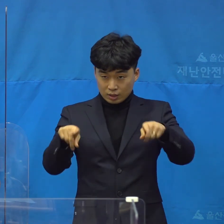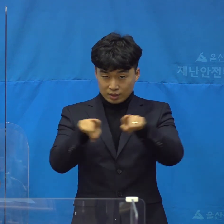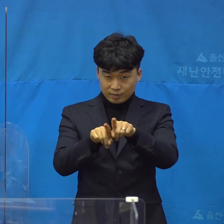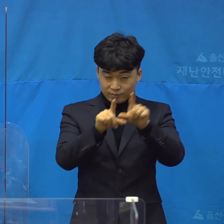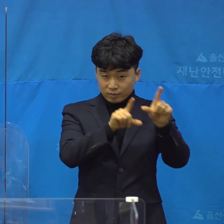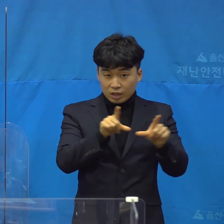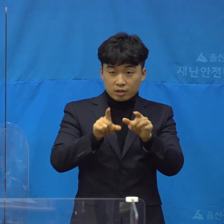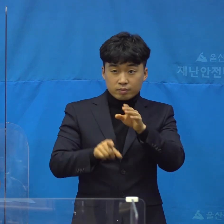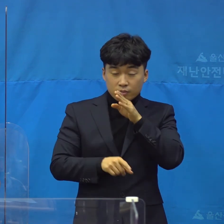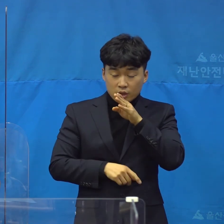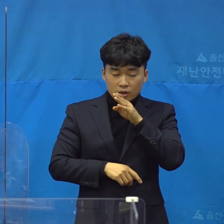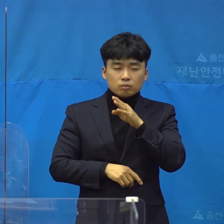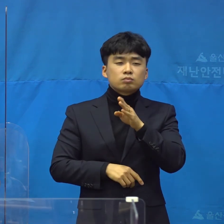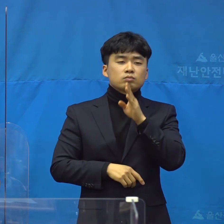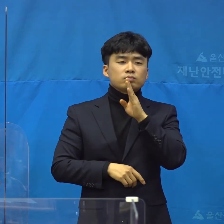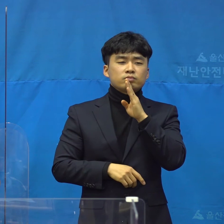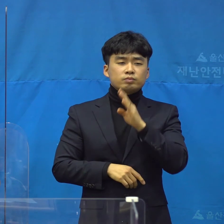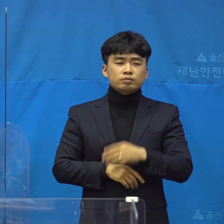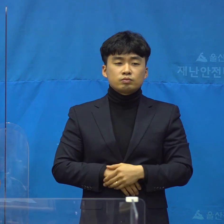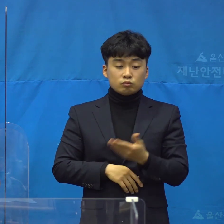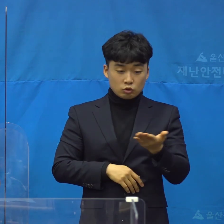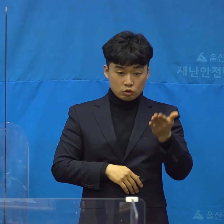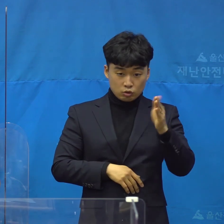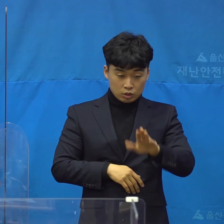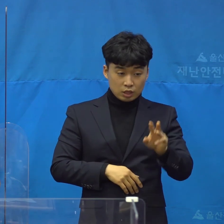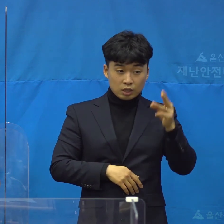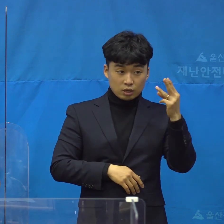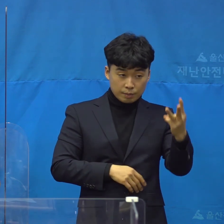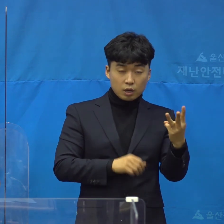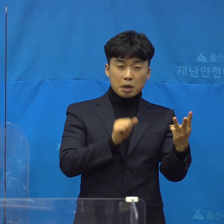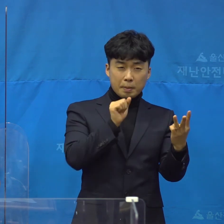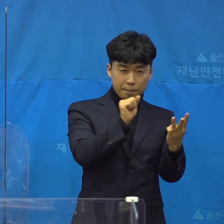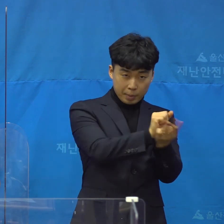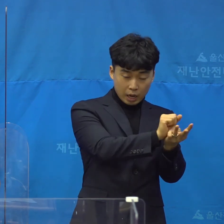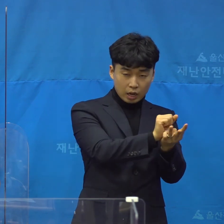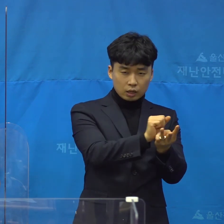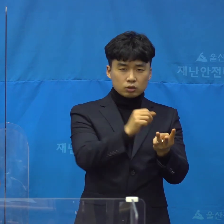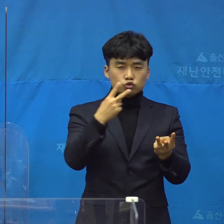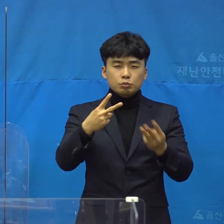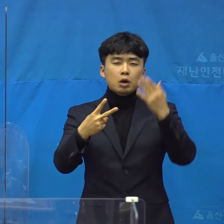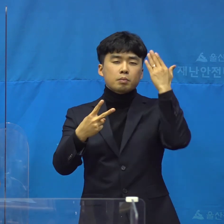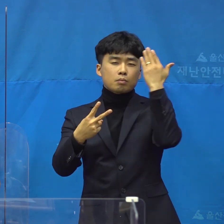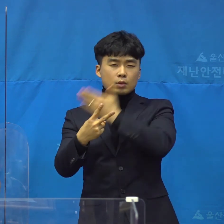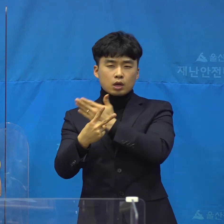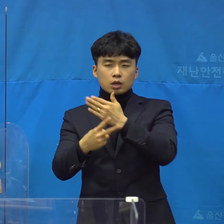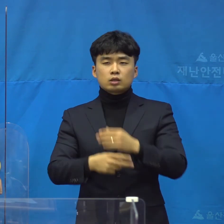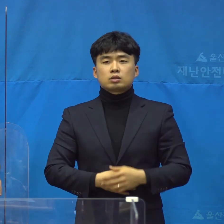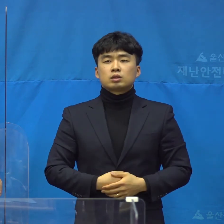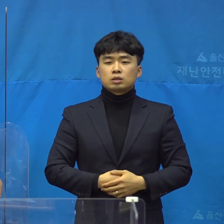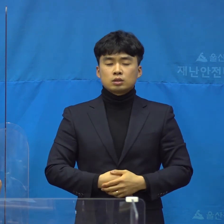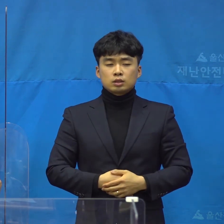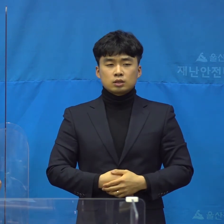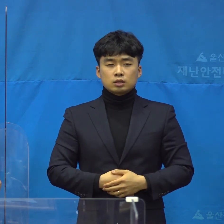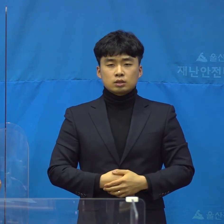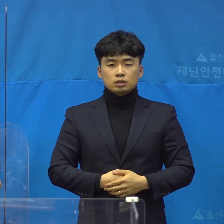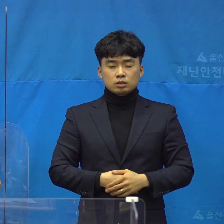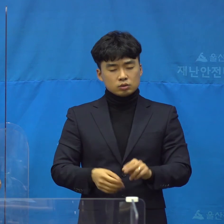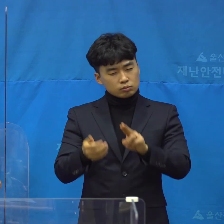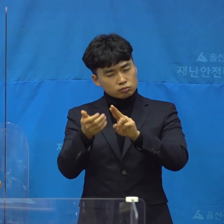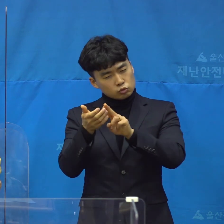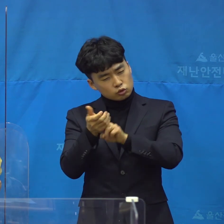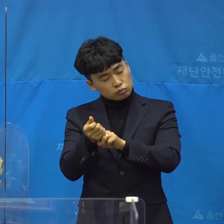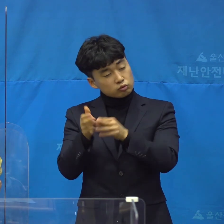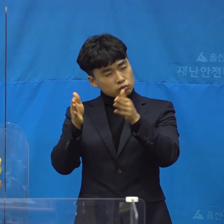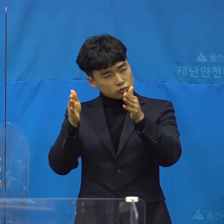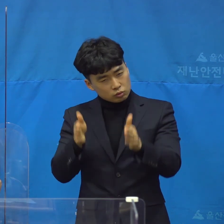지냈다. 그렇습니다. 근데 세 분은 양성이 나왔고 두 분은 음성입니다. 네. 추가로 뭐 지금 잠복기